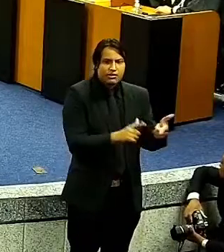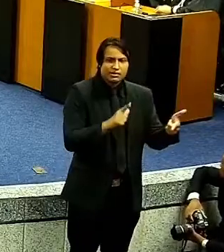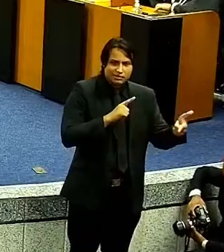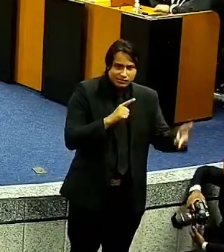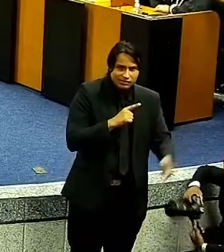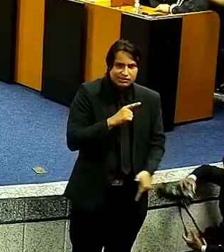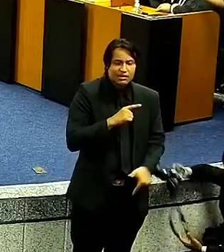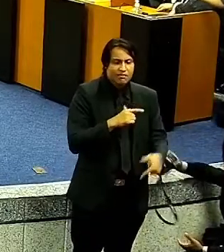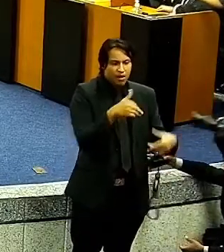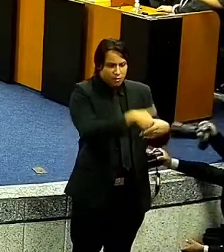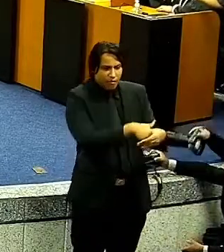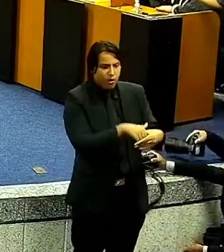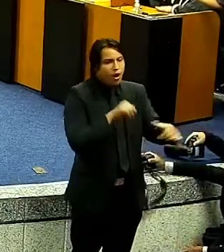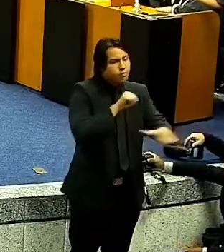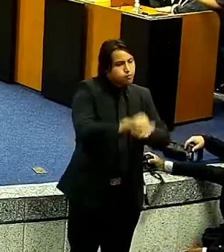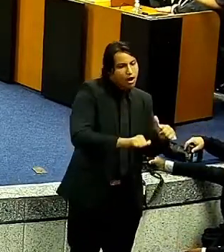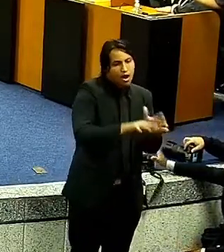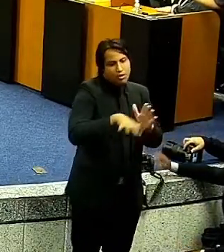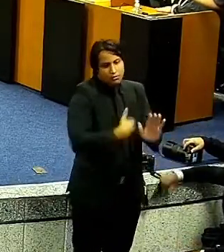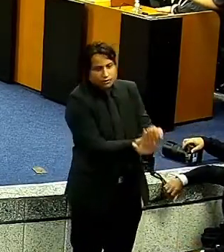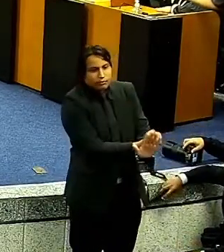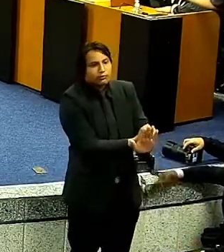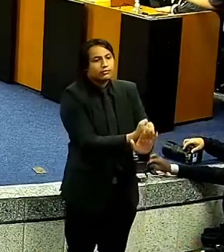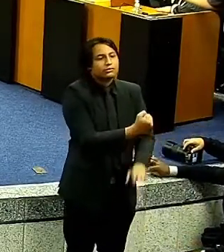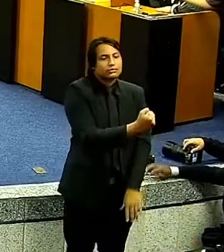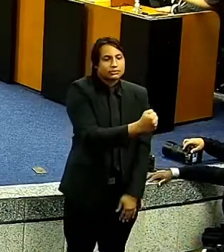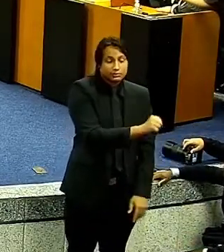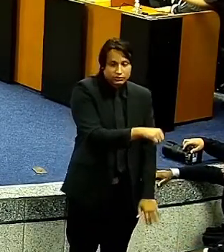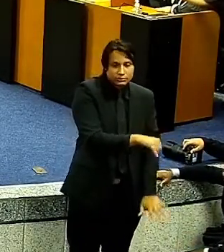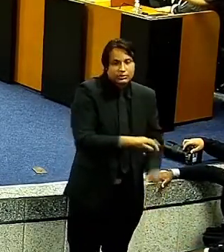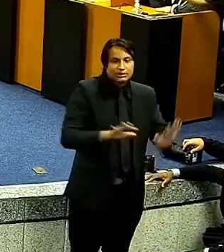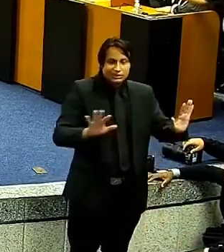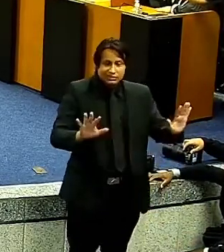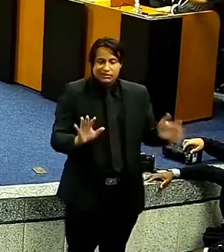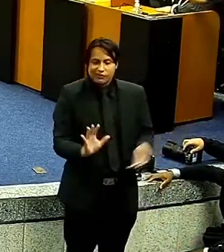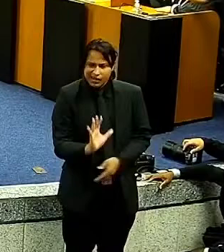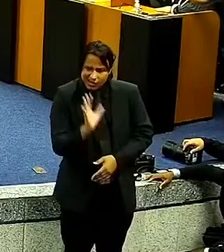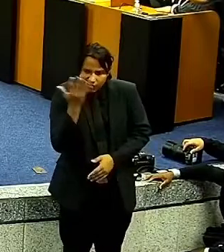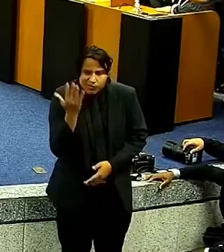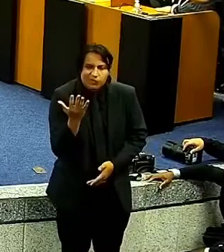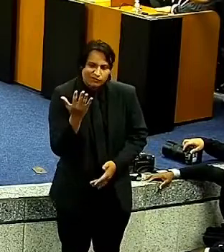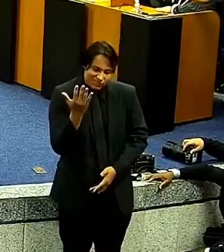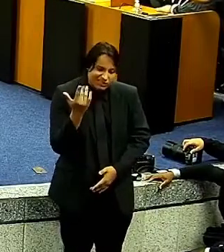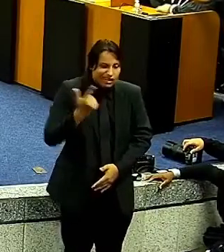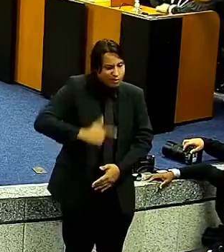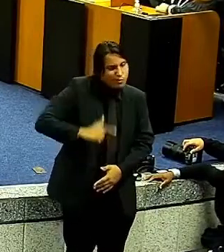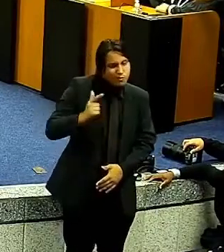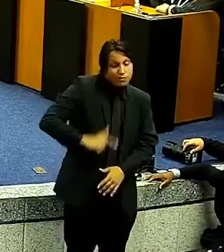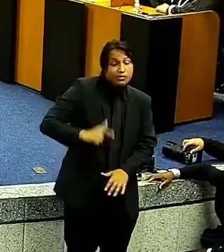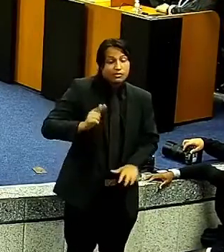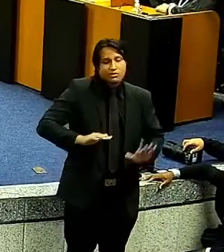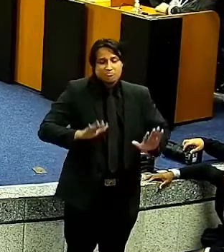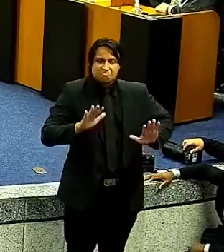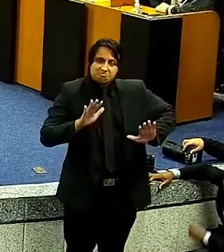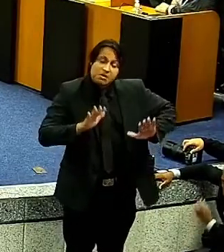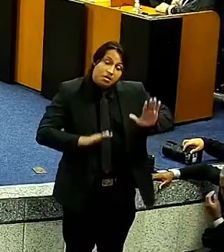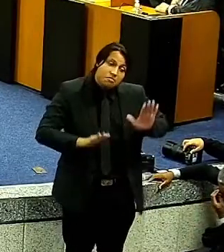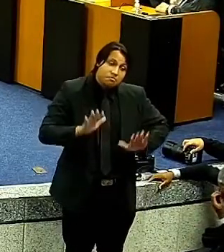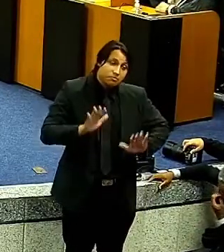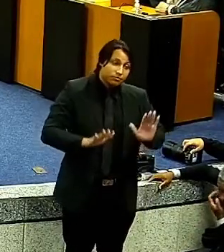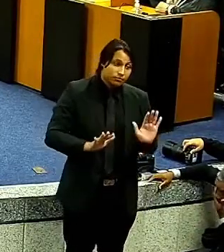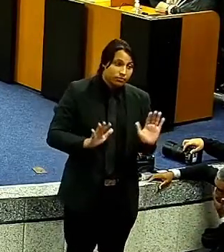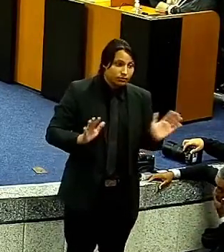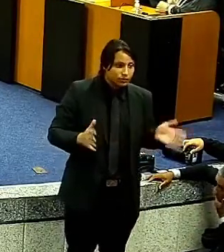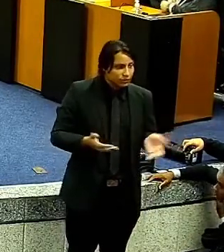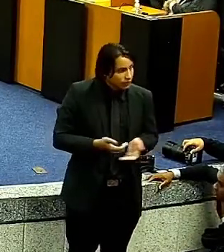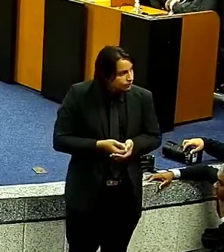violadas adulteradas era a situação mais corriqueira que existia talvez por isso